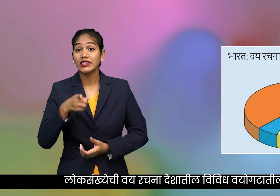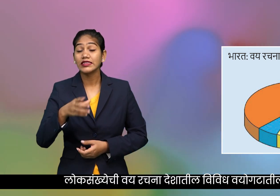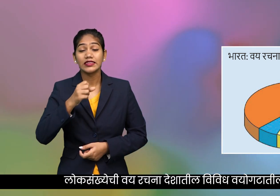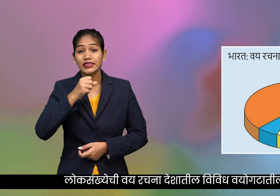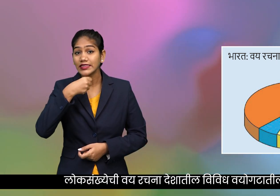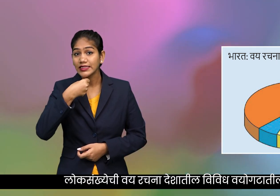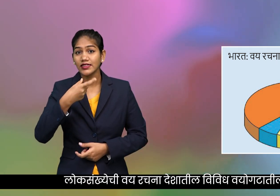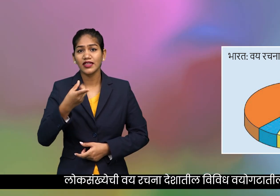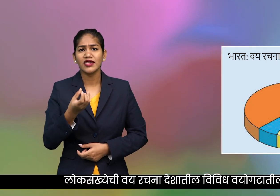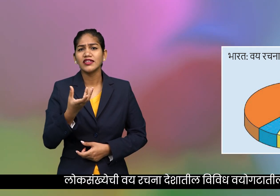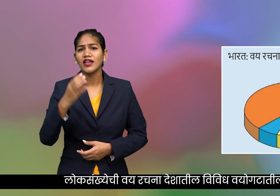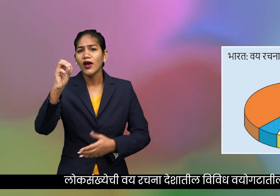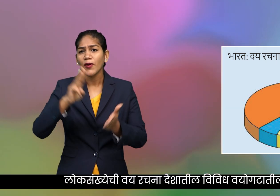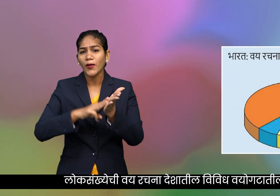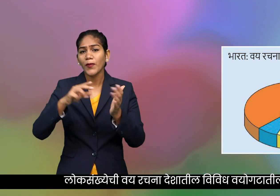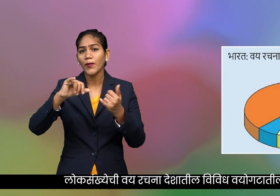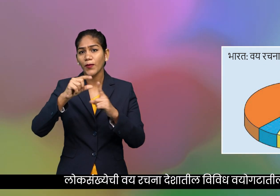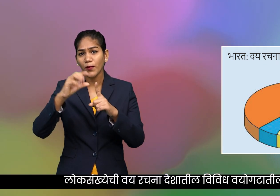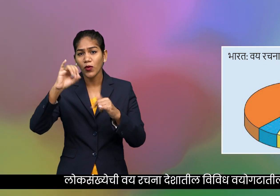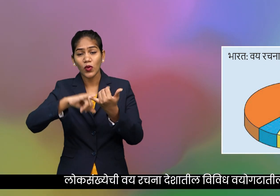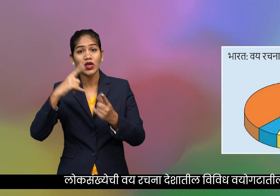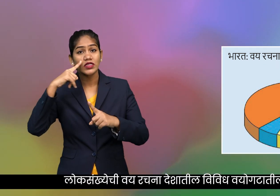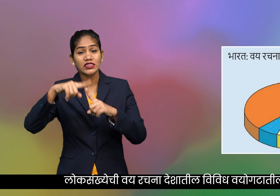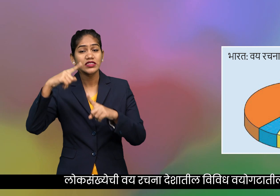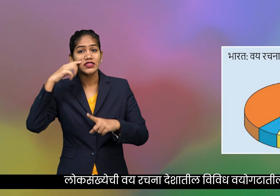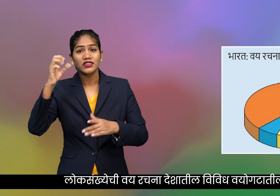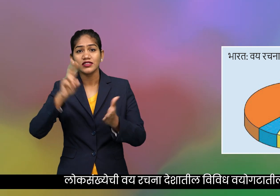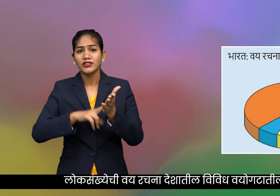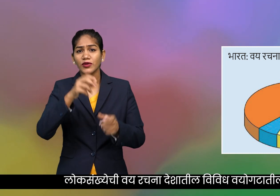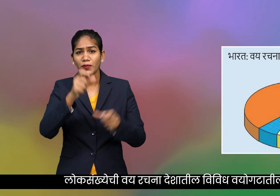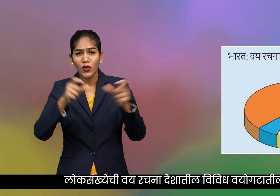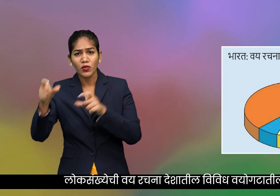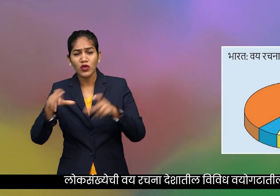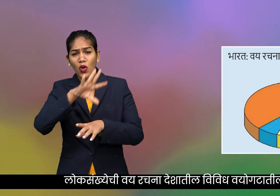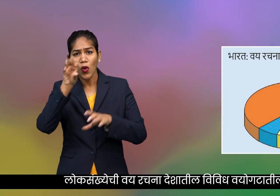लोकसंख्येची वयरचना देशातील विविध वयोगटातील लोकांची संख्या दर्शवतं.